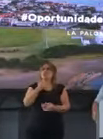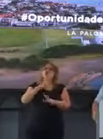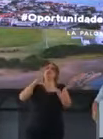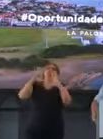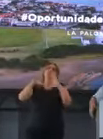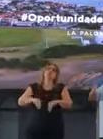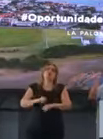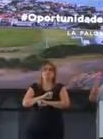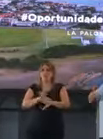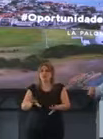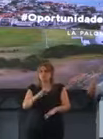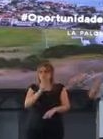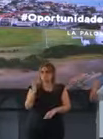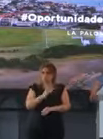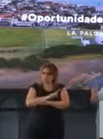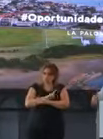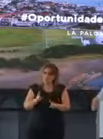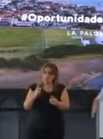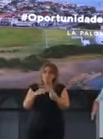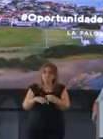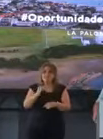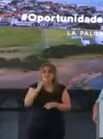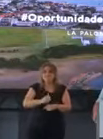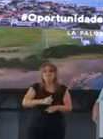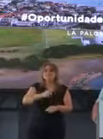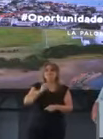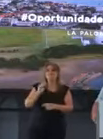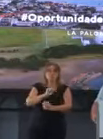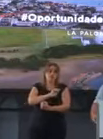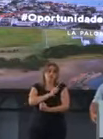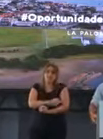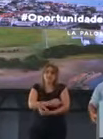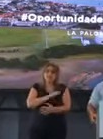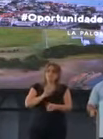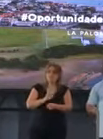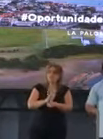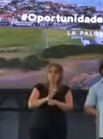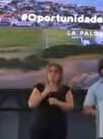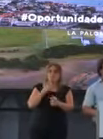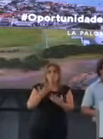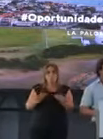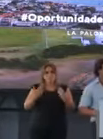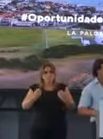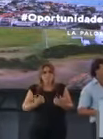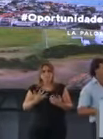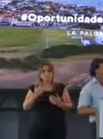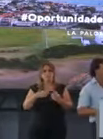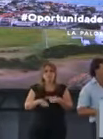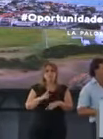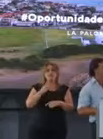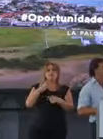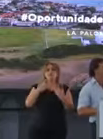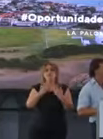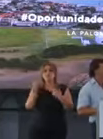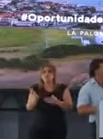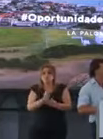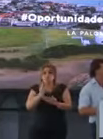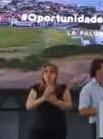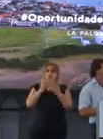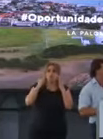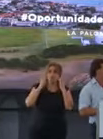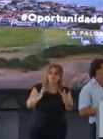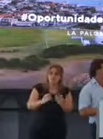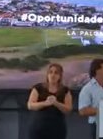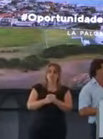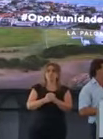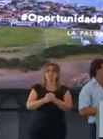mal. Pero fortalezas históricas de la institucionalidad, de la infraestructura, de la producción, de la educación,